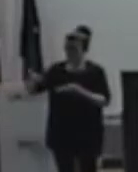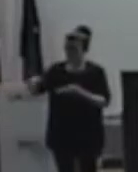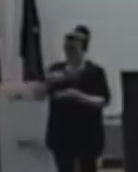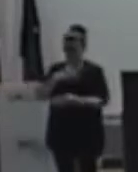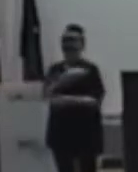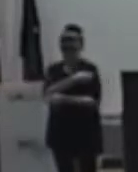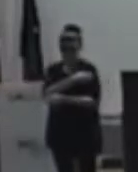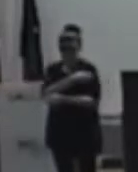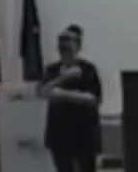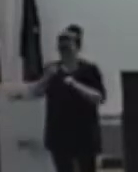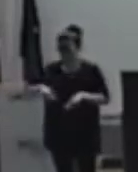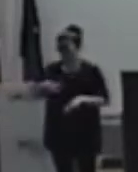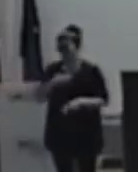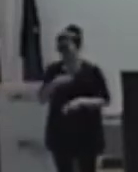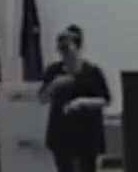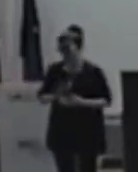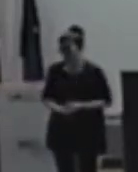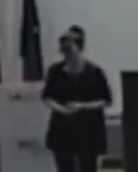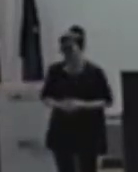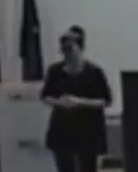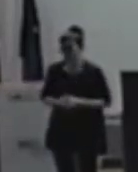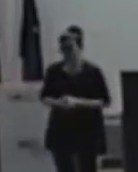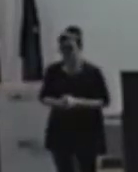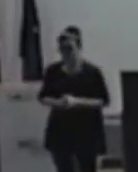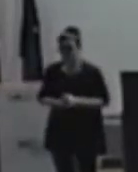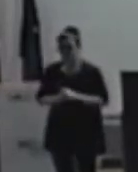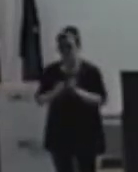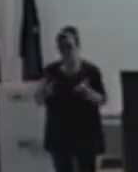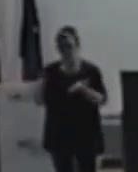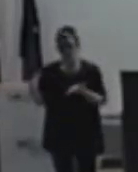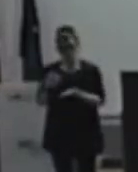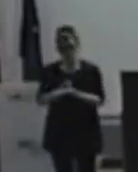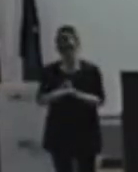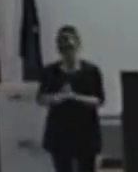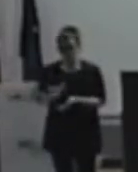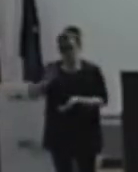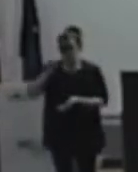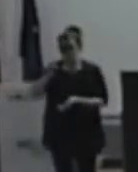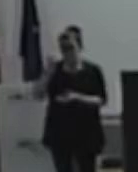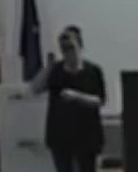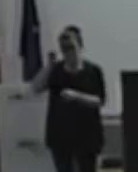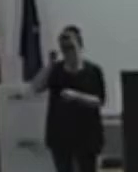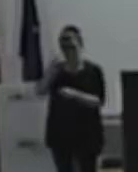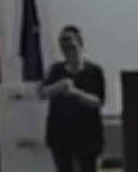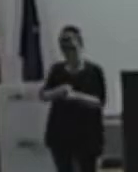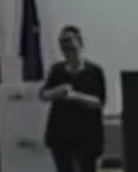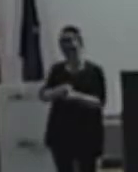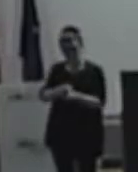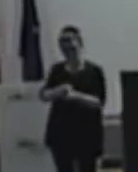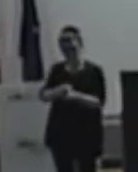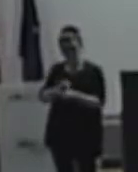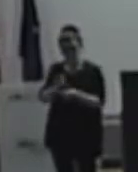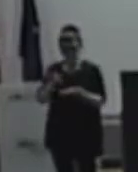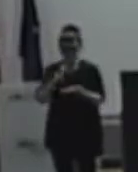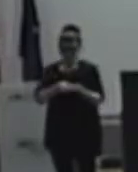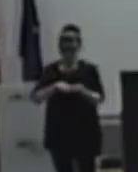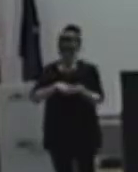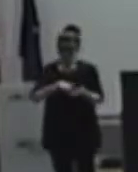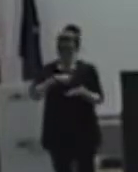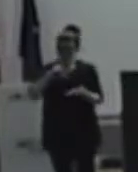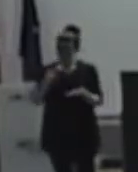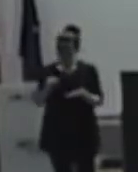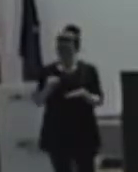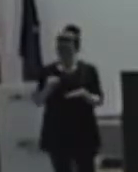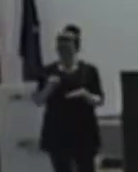podrían. Bueno, todo esto además de los retos de interpretación que son comunes a todas las edades,